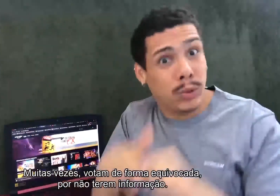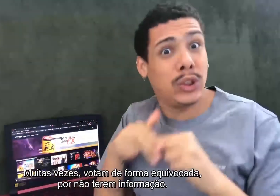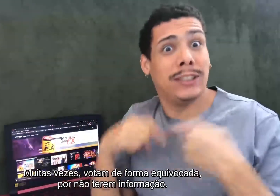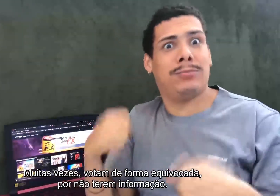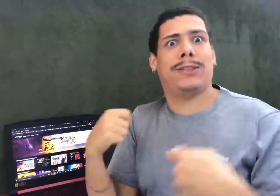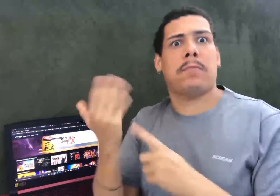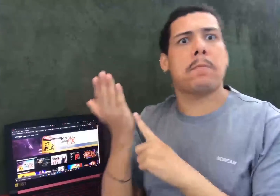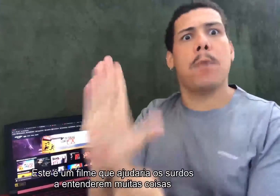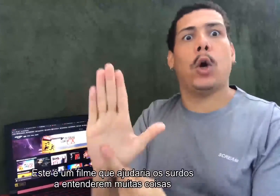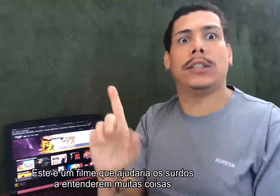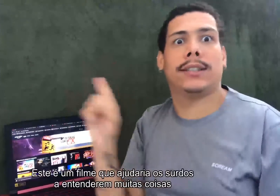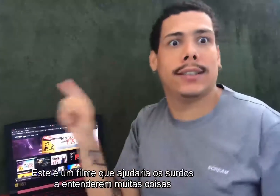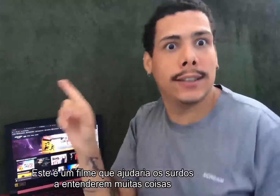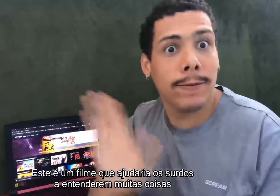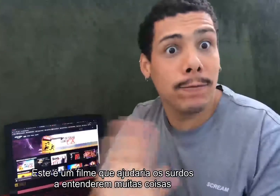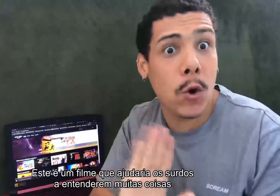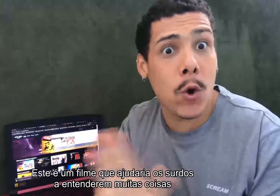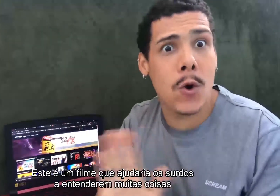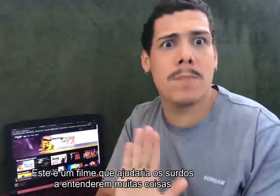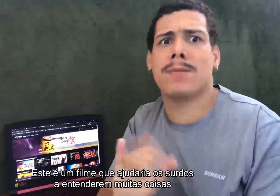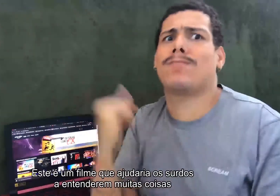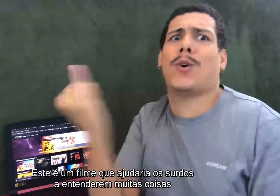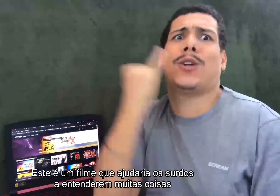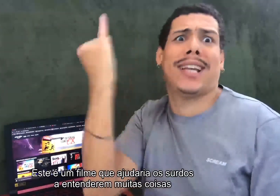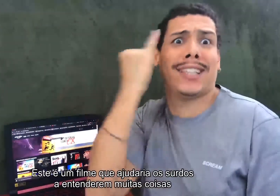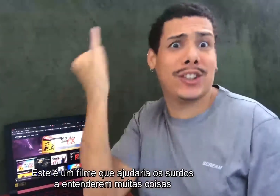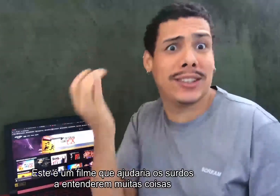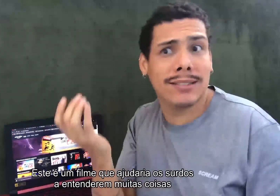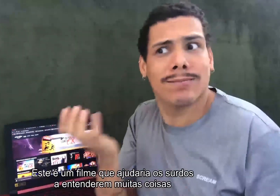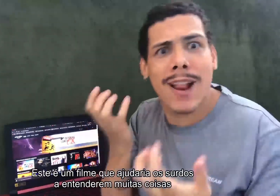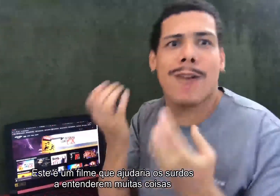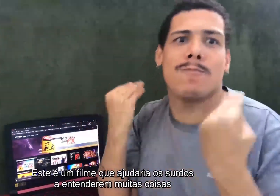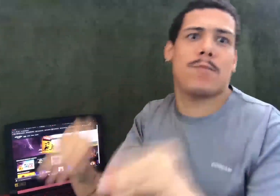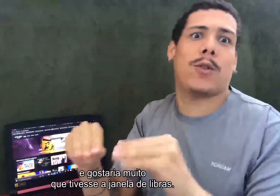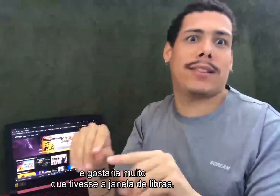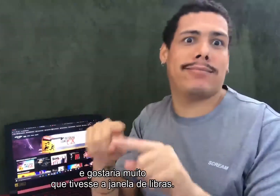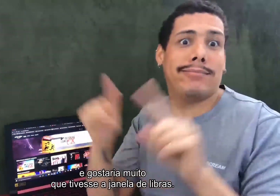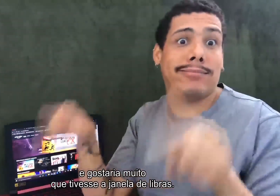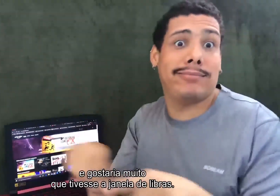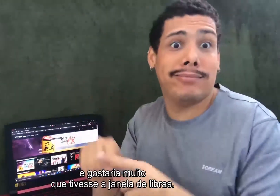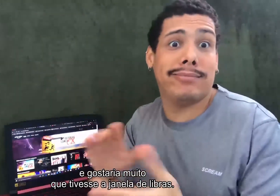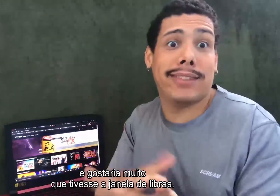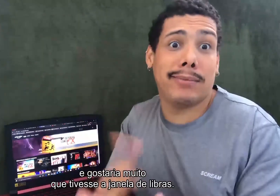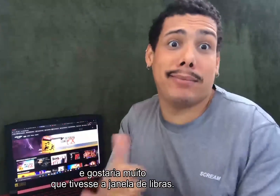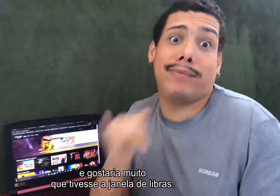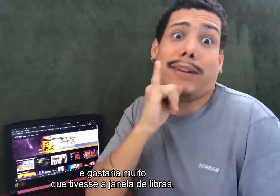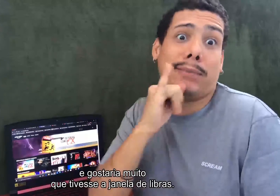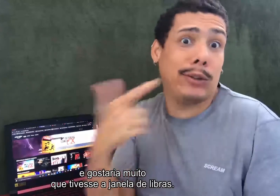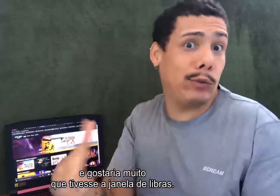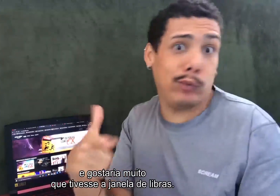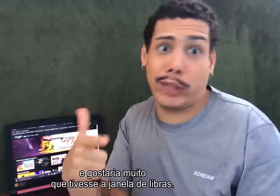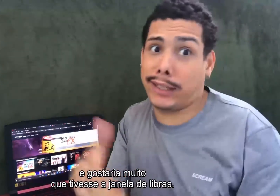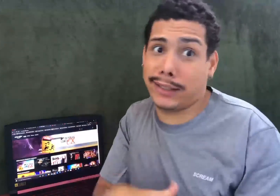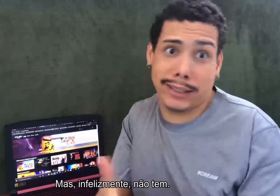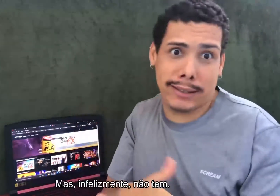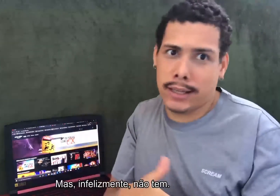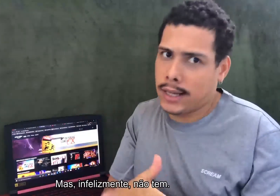informação. Este é um filme que ajudaria os surdos a entenderem muitas coisas e gostaria muito que tivesse a janela de Libras,